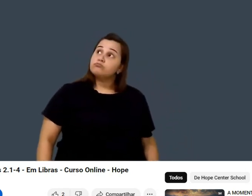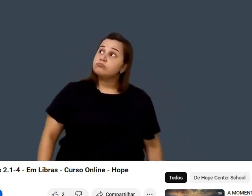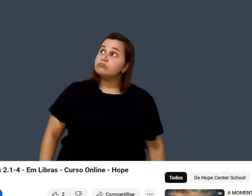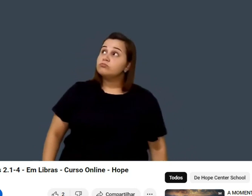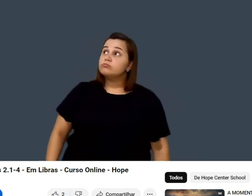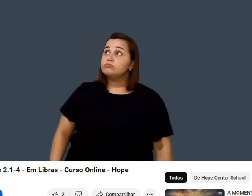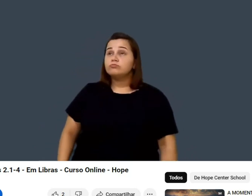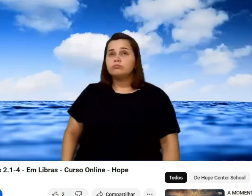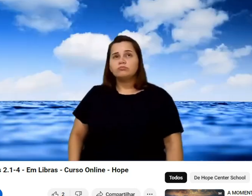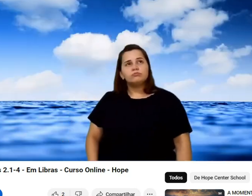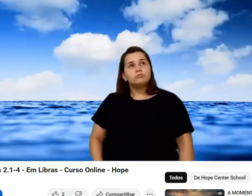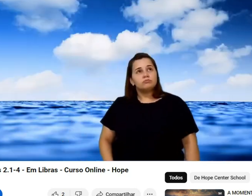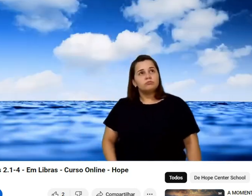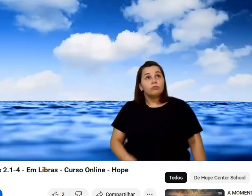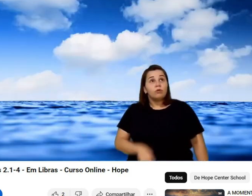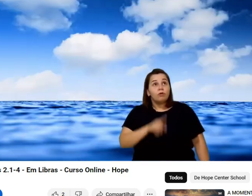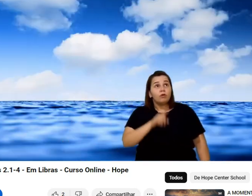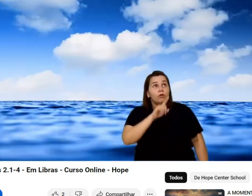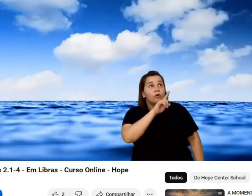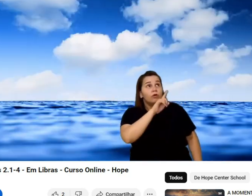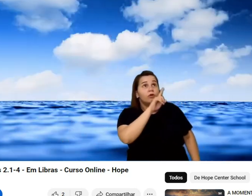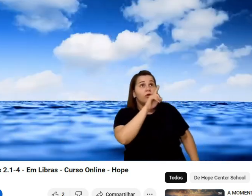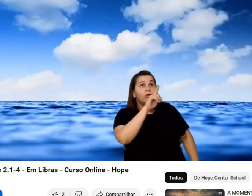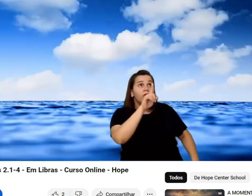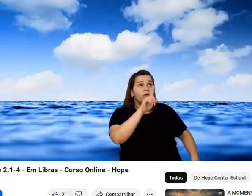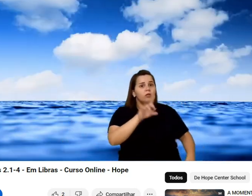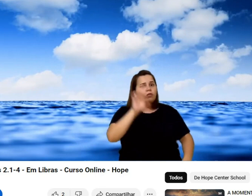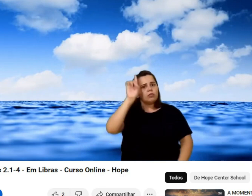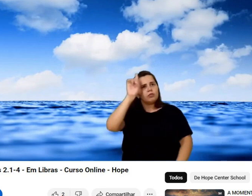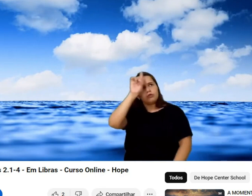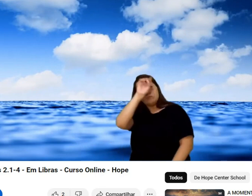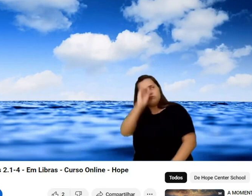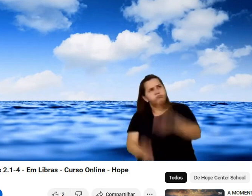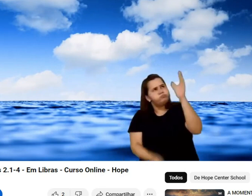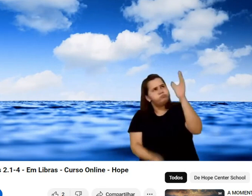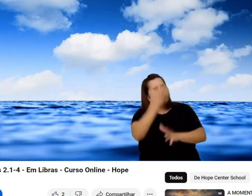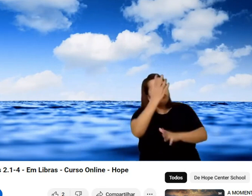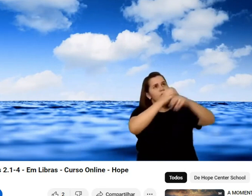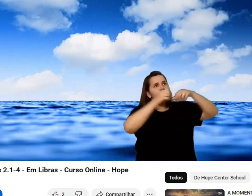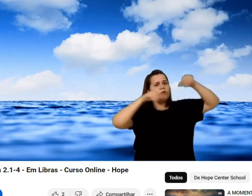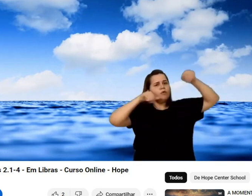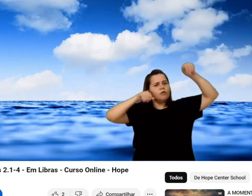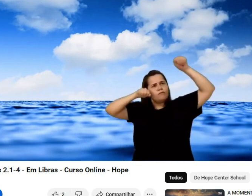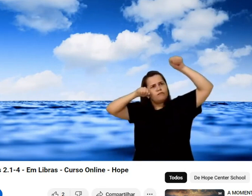Ele fez o céu, o que estava em cima, ele colocou para cima.